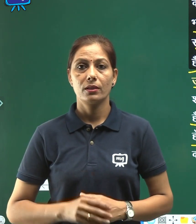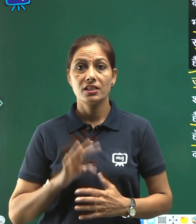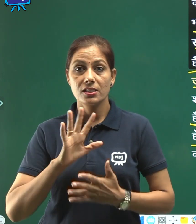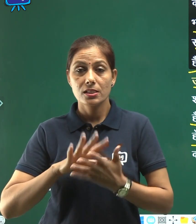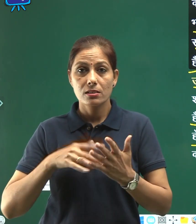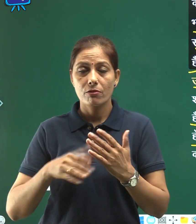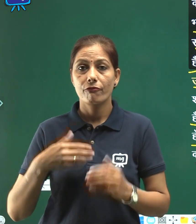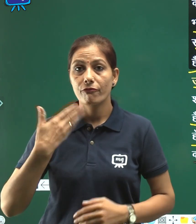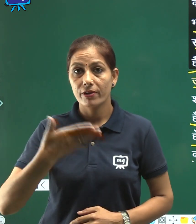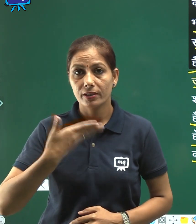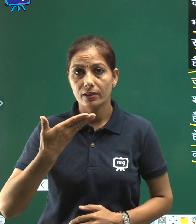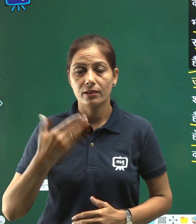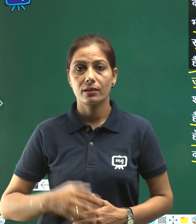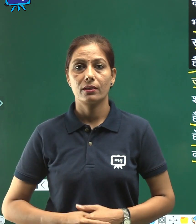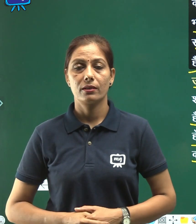व्यक्त करने का